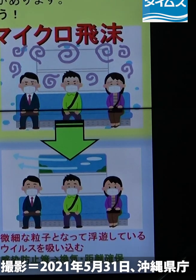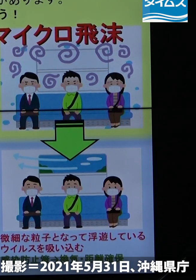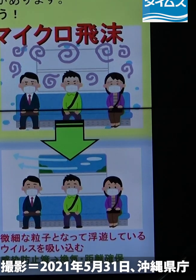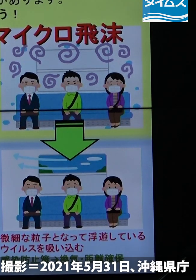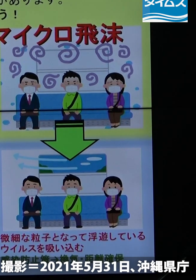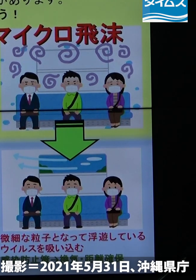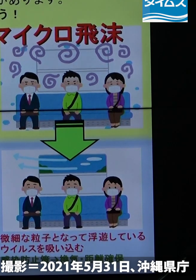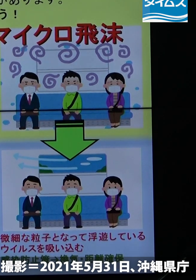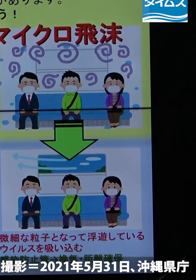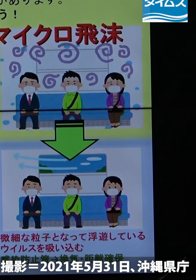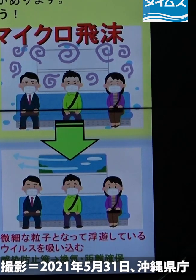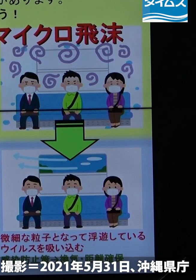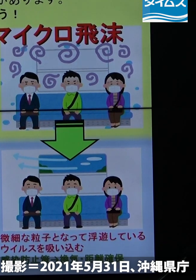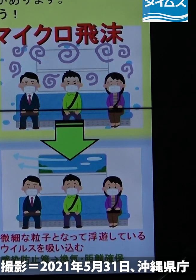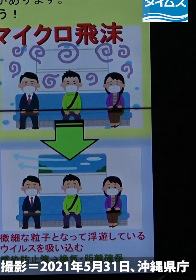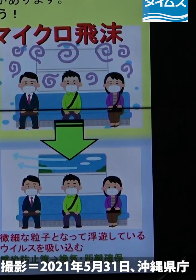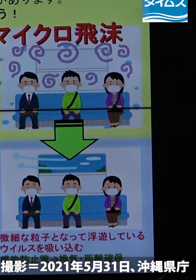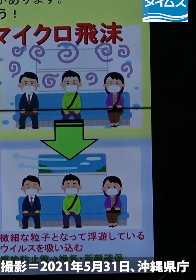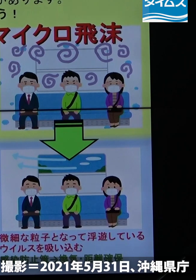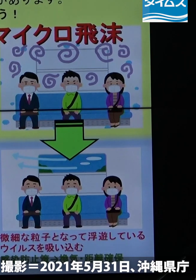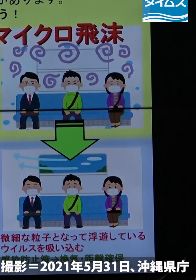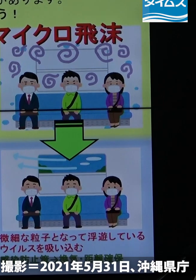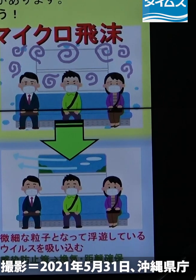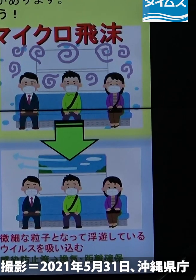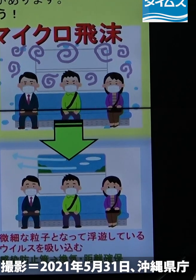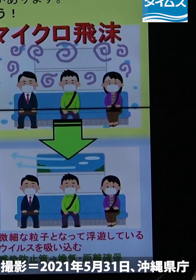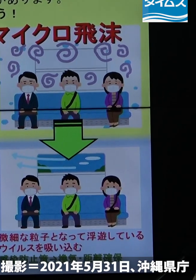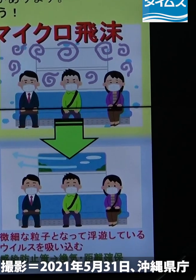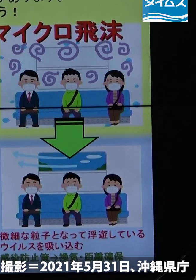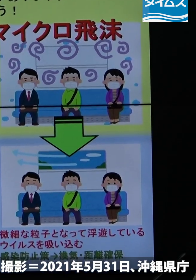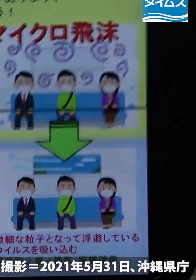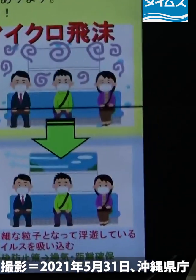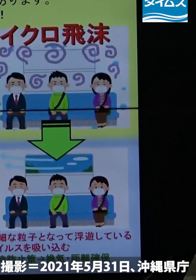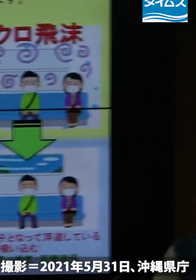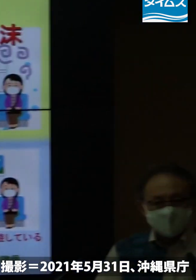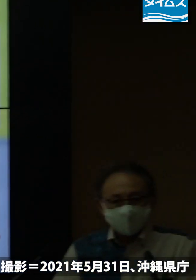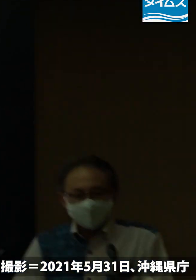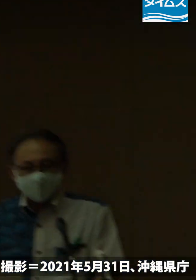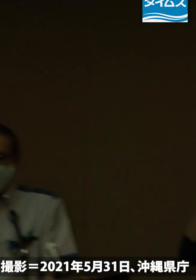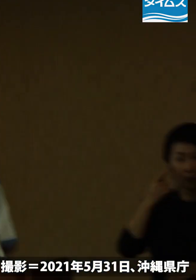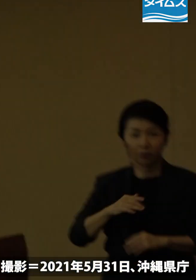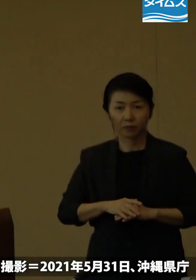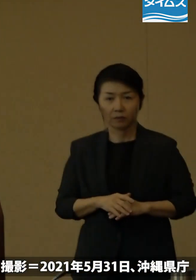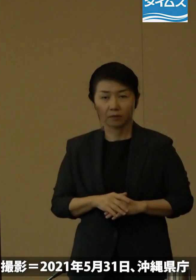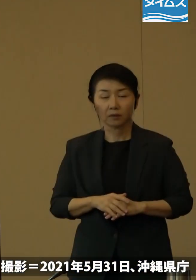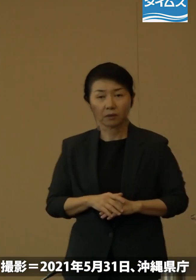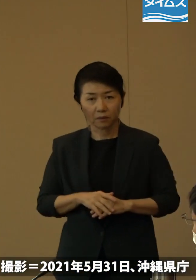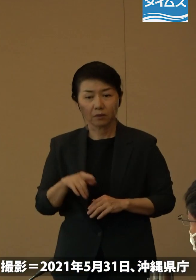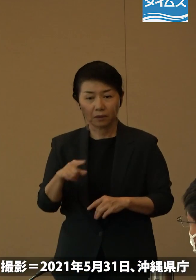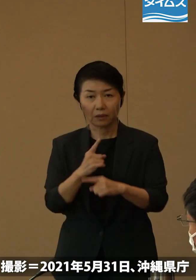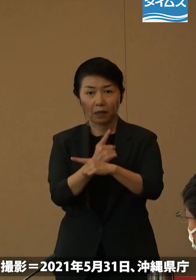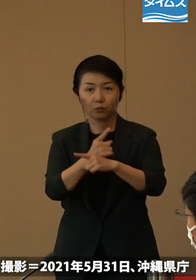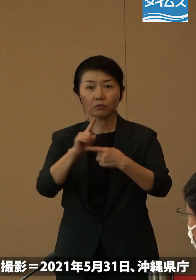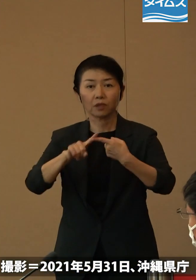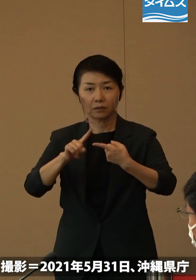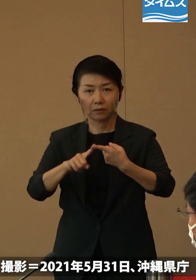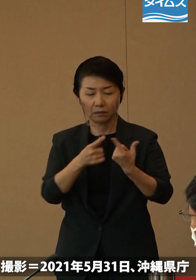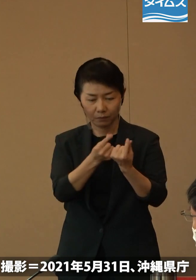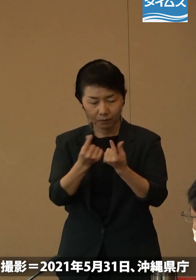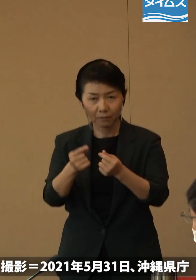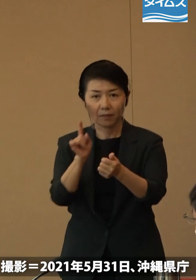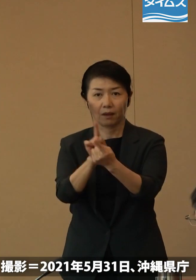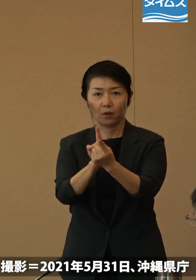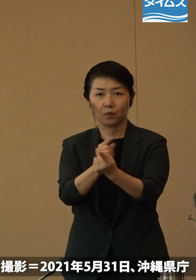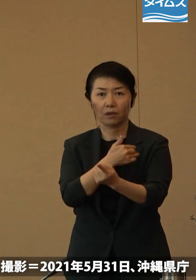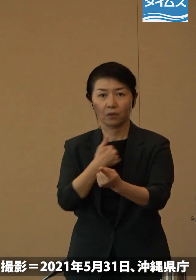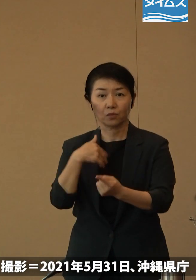そういう対策というのは、まあ、いろいろ考えられるだろうというように思います。ですから、そこはやはり科学的にしっかりと対応